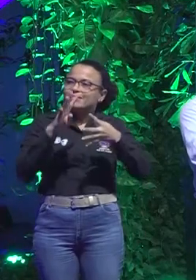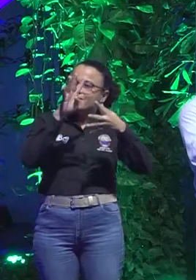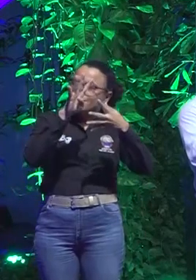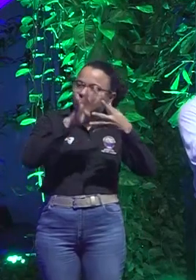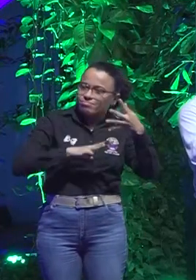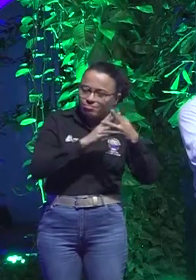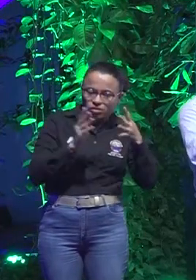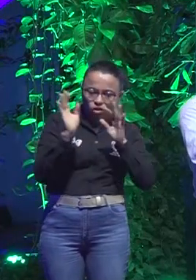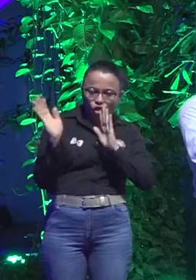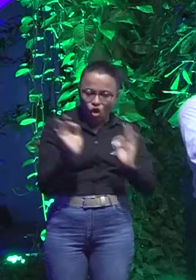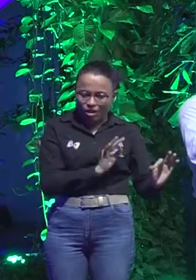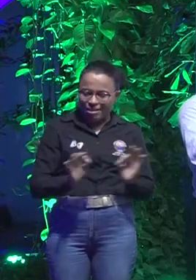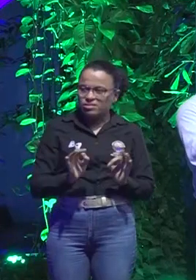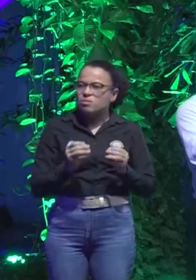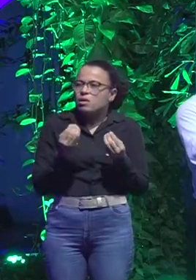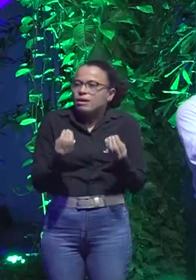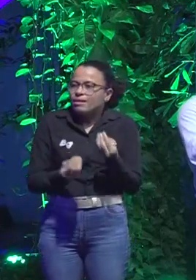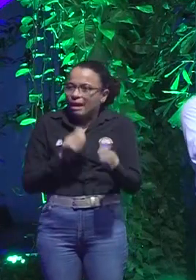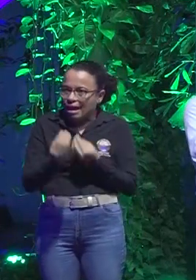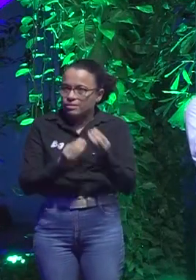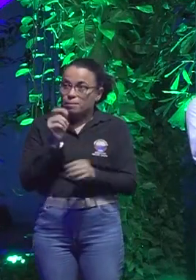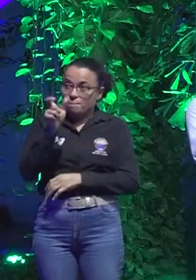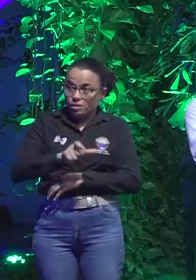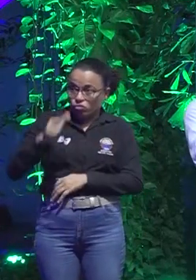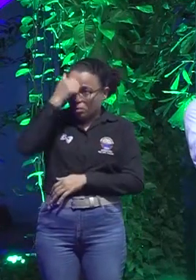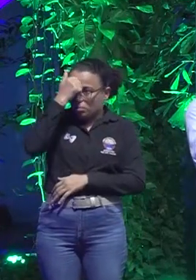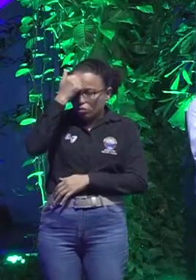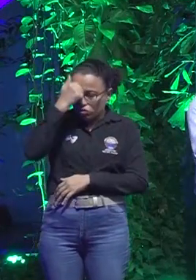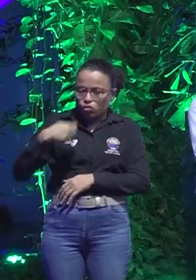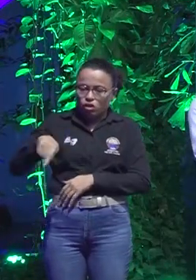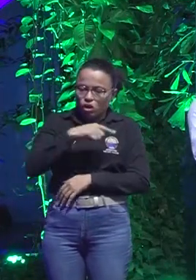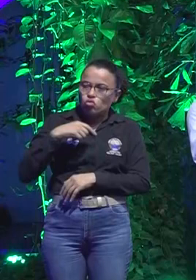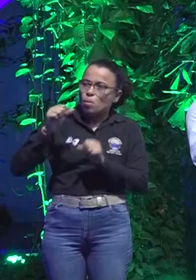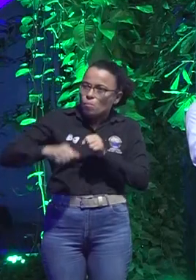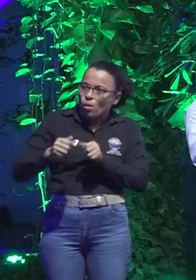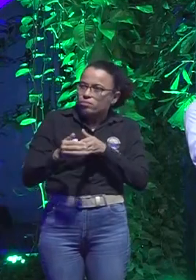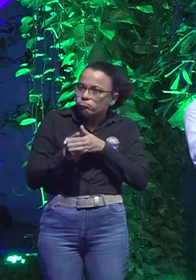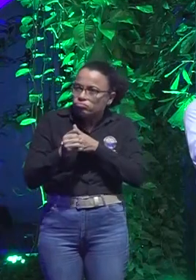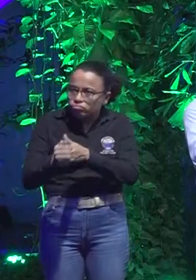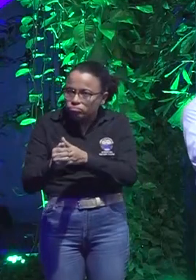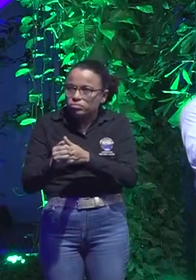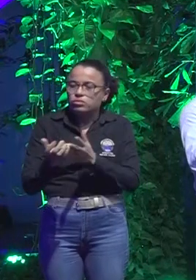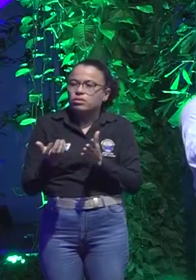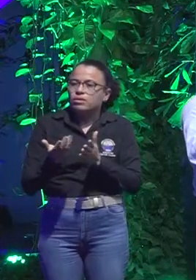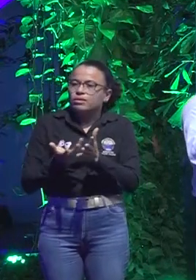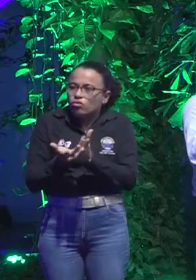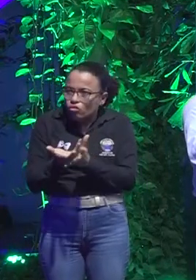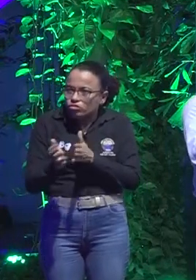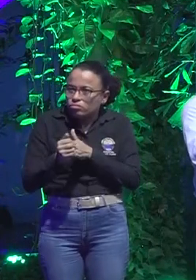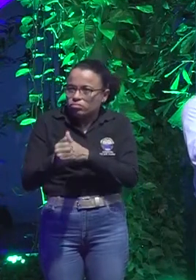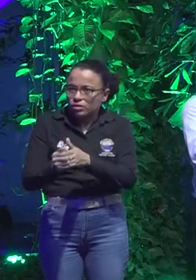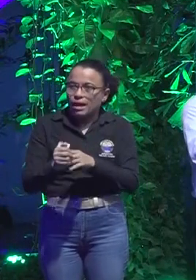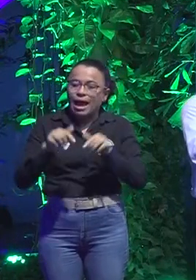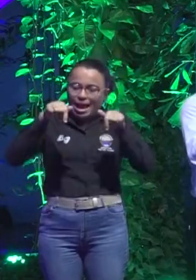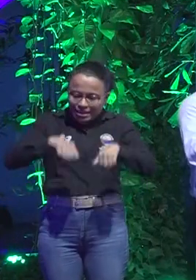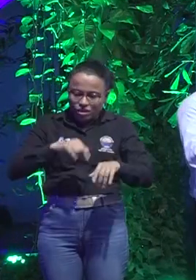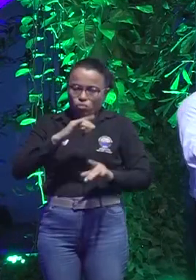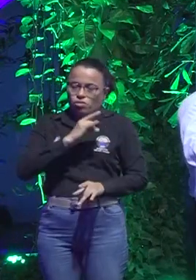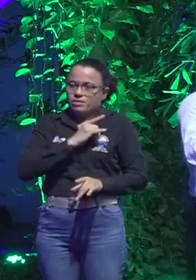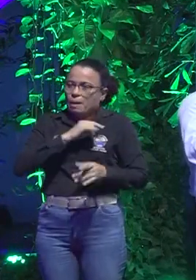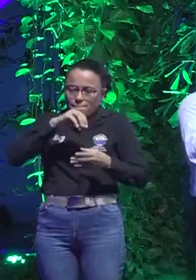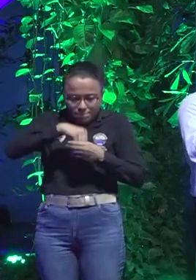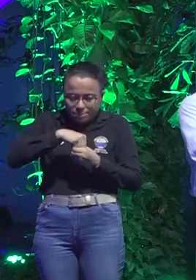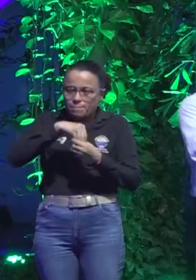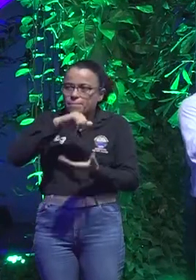profesor o la profesora pueda hacer consultoría con la universidad como sucede en las grandes universidades del mundo y no tenga que hacerlo por fuera de. Y lo